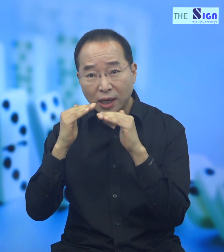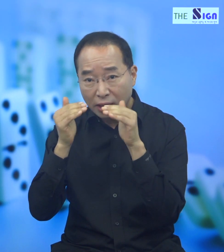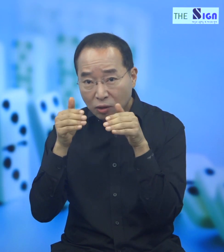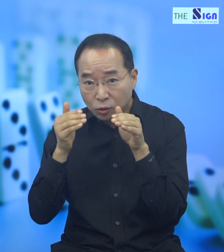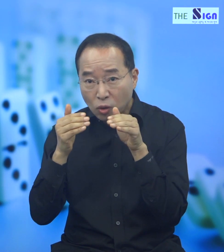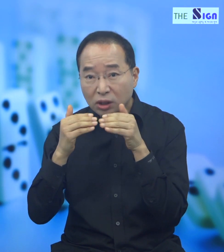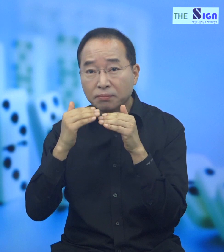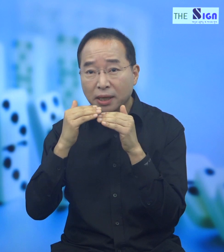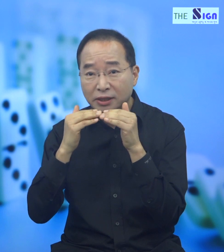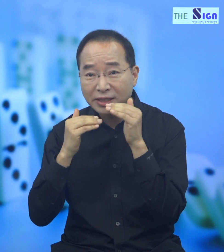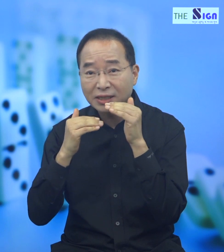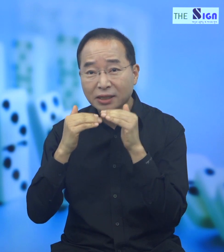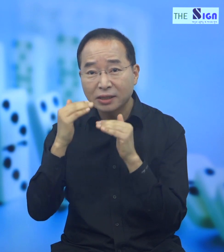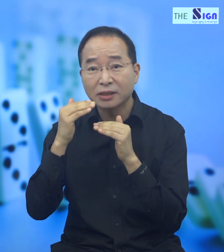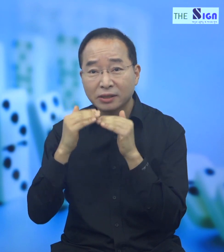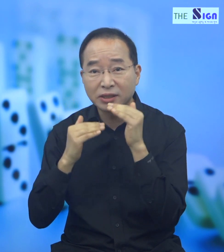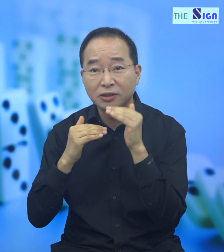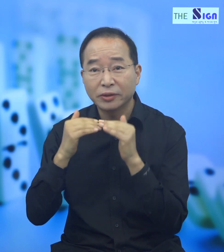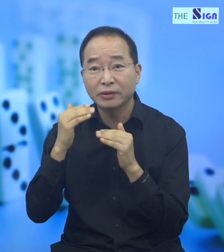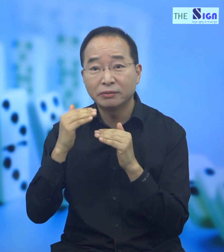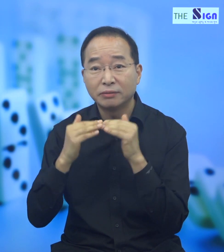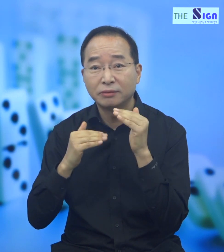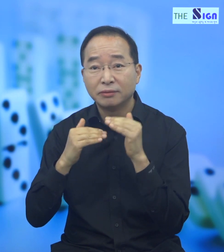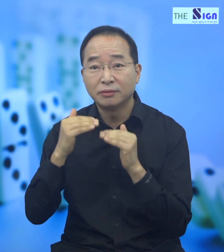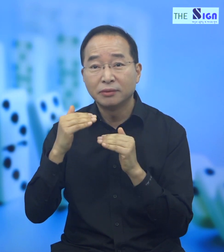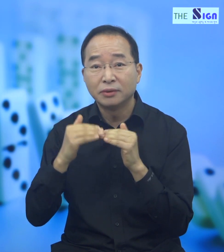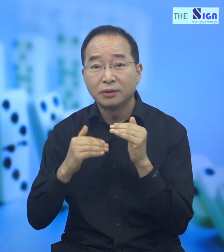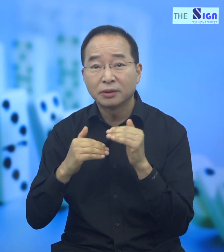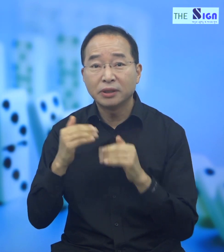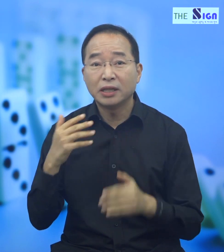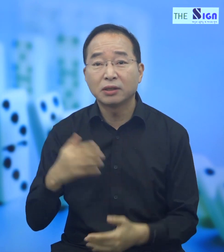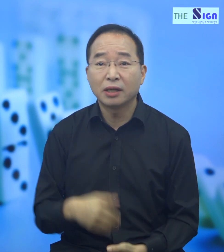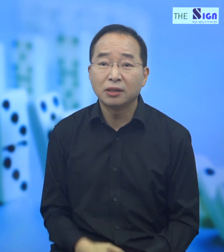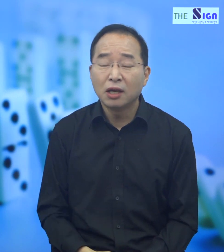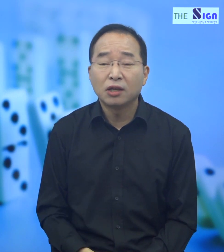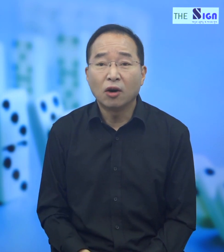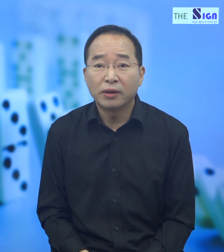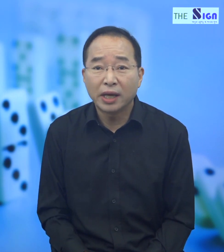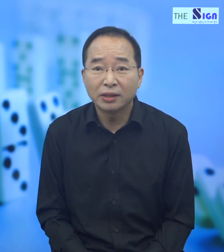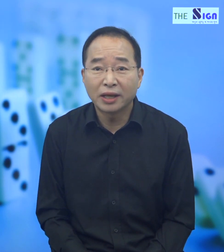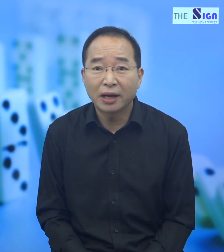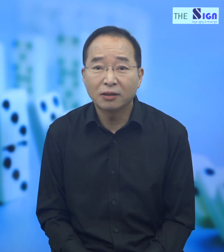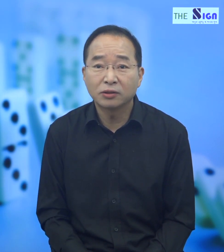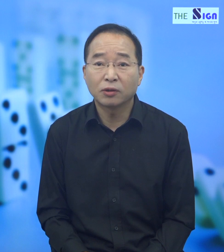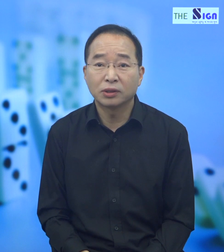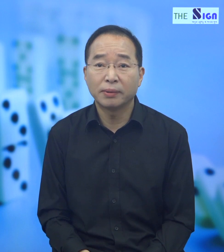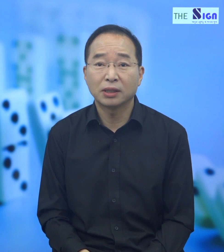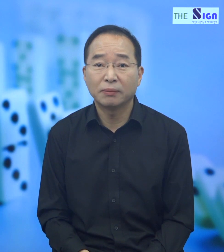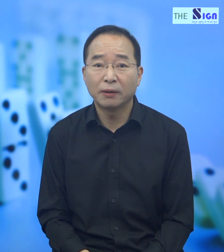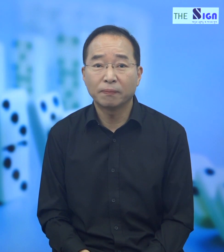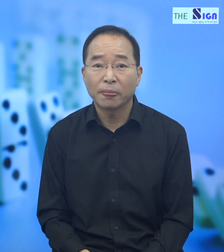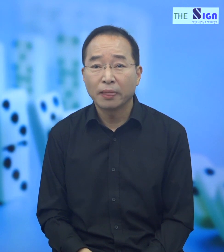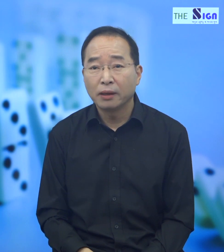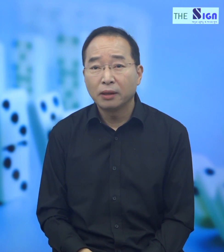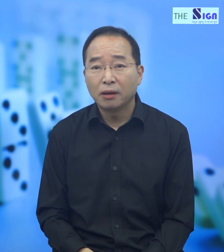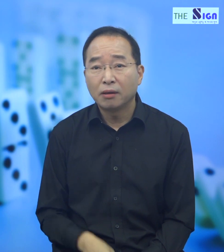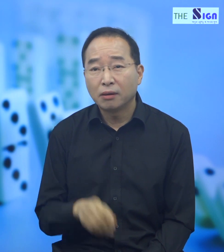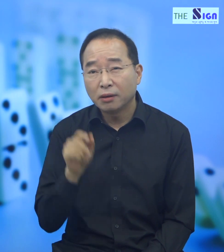위아래로 손끝만 이제 살짝 스치는 거예요. 그 예전에는 연애한다라는 것을 어떻게 봤냐면,